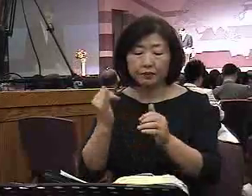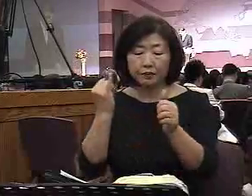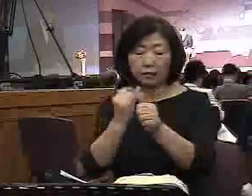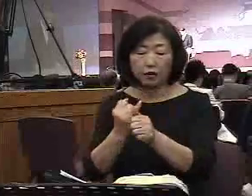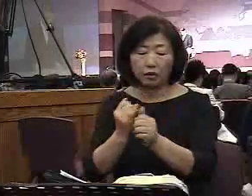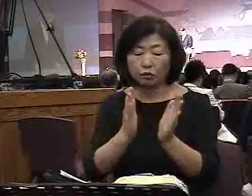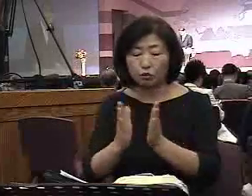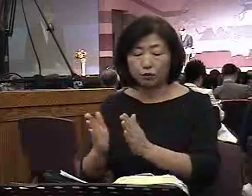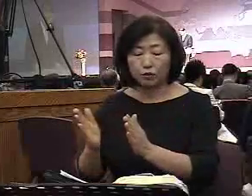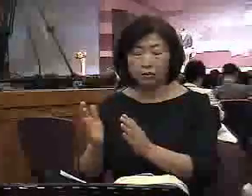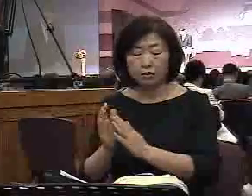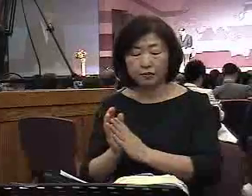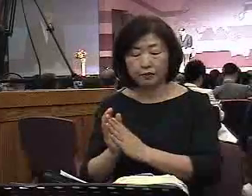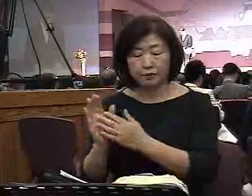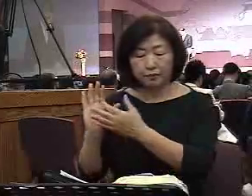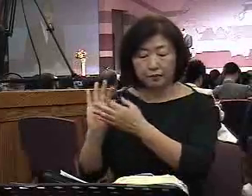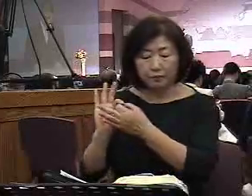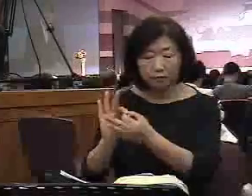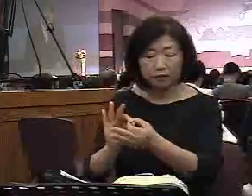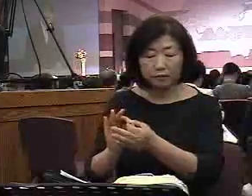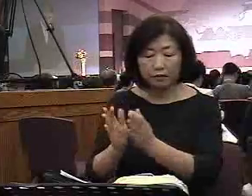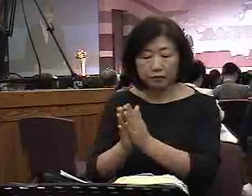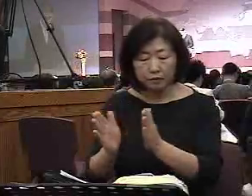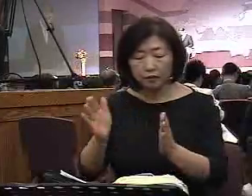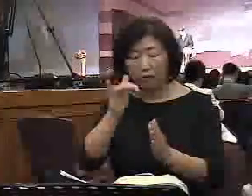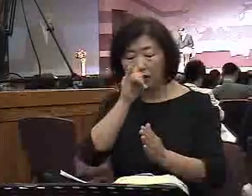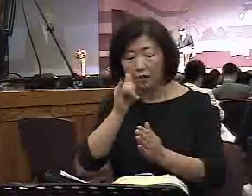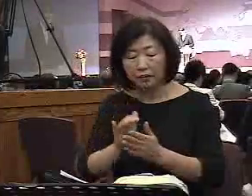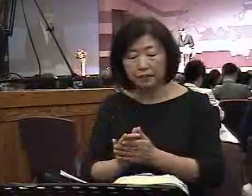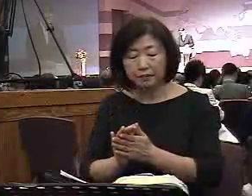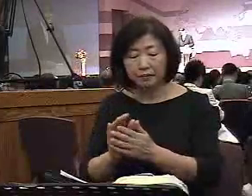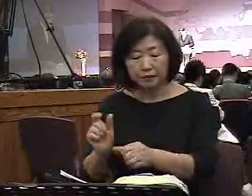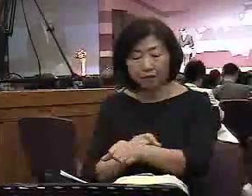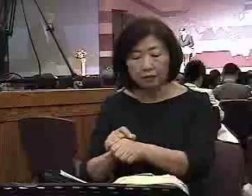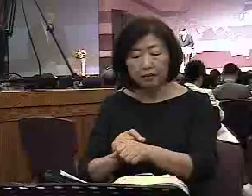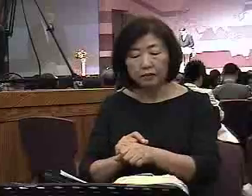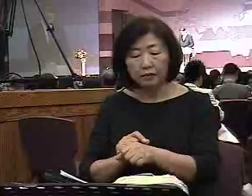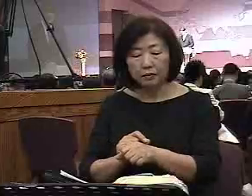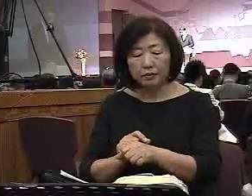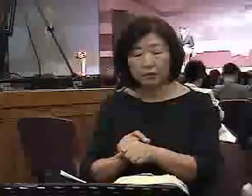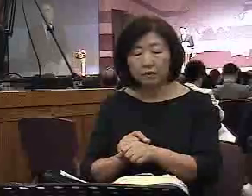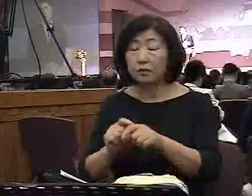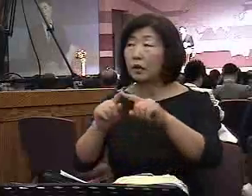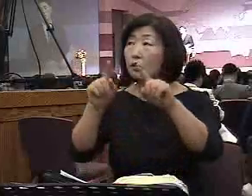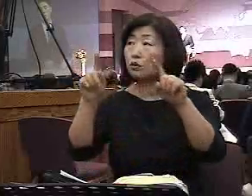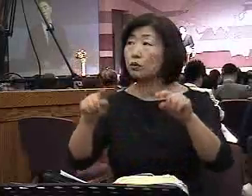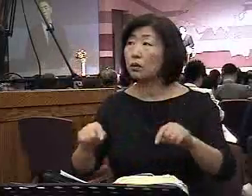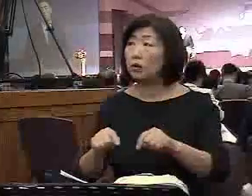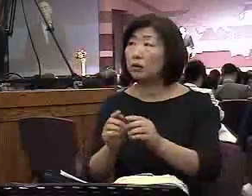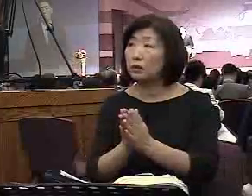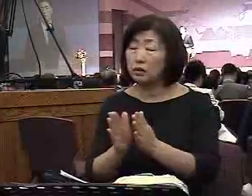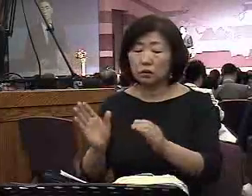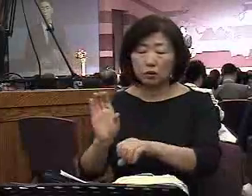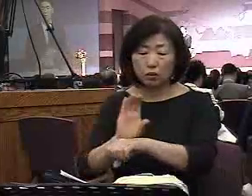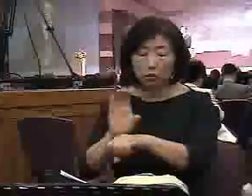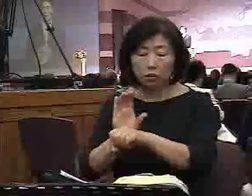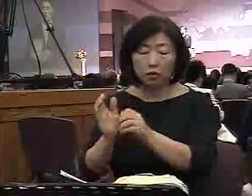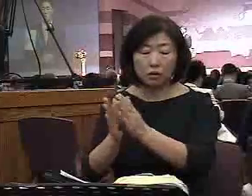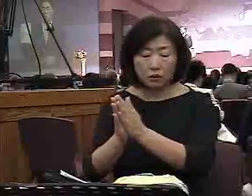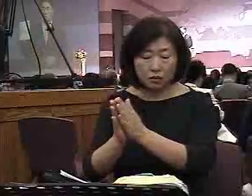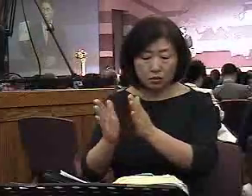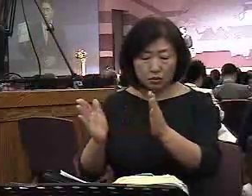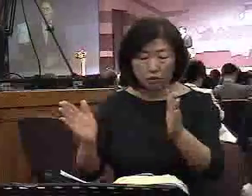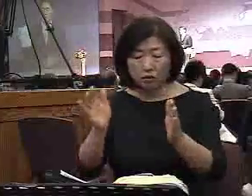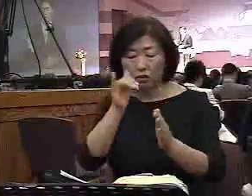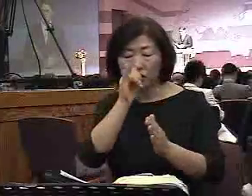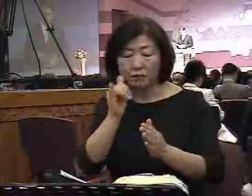교실 이렇게 또 계속해서 저희가 진행하고, 특별히 오늘 주간에 시작하는 컴퓨터 강좌도 오늘 주간에